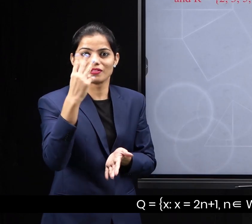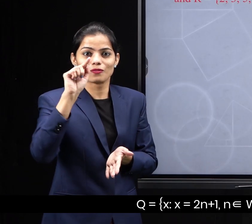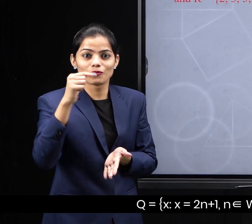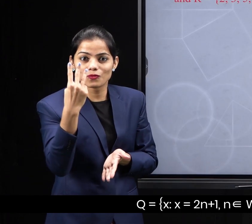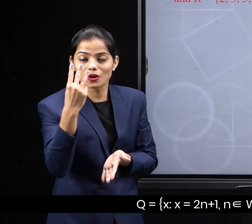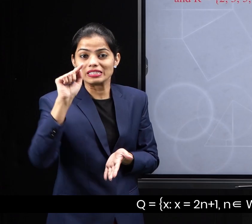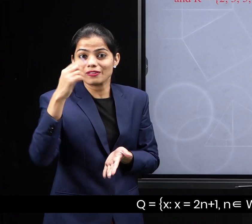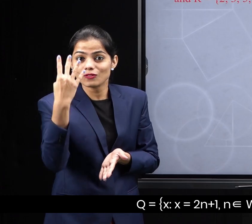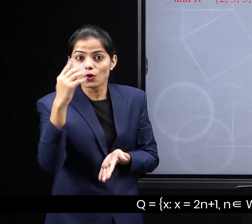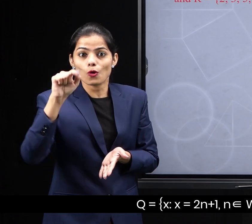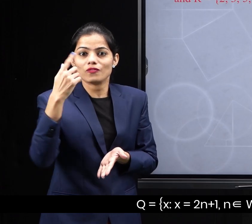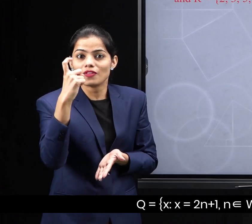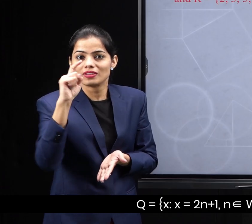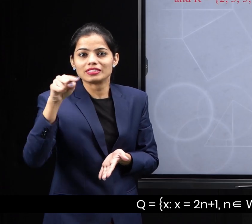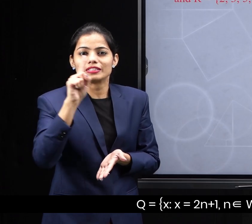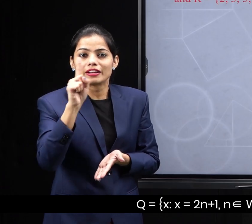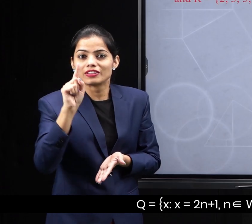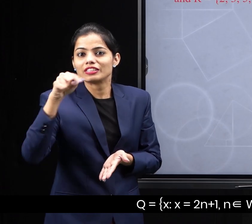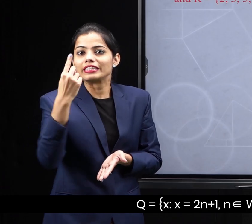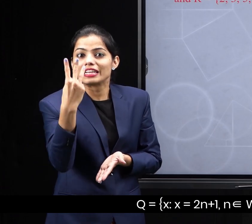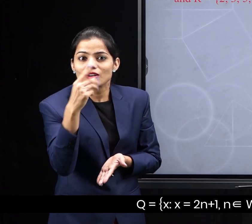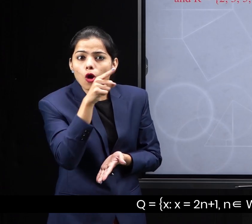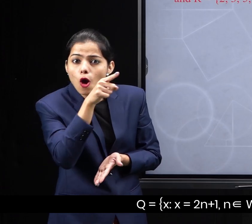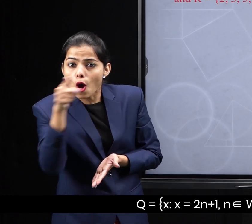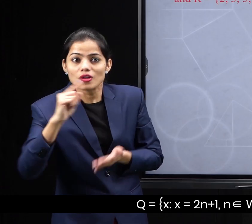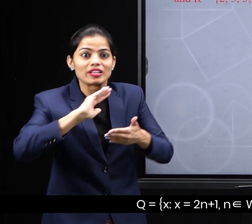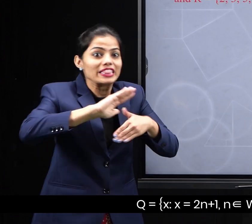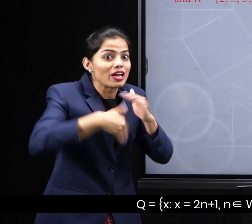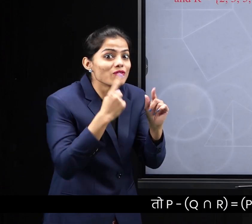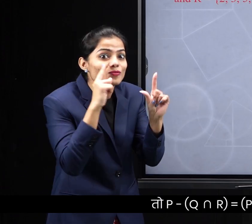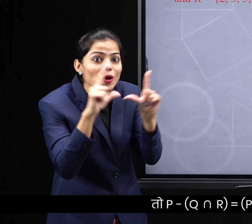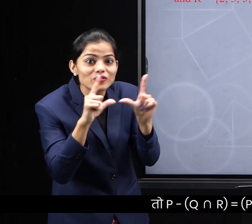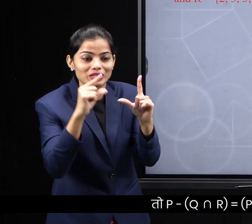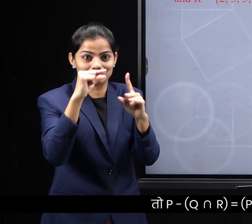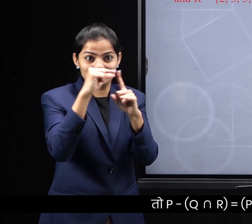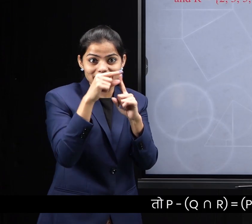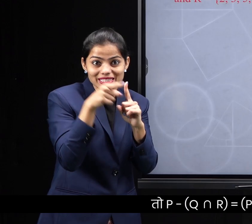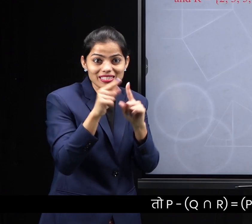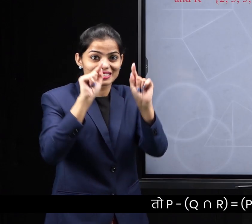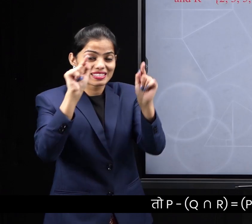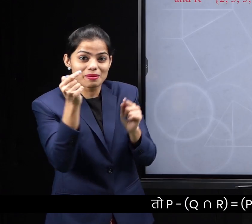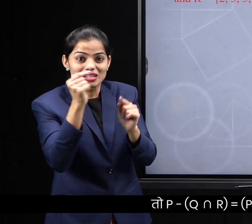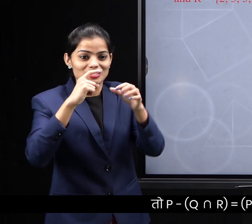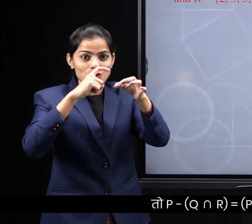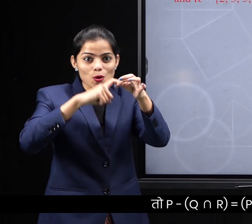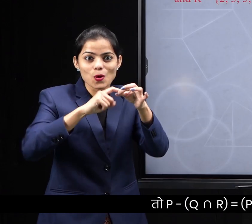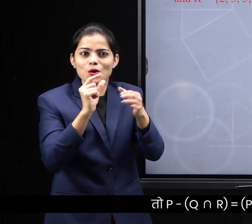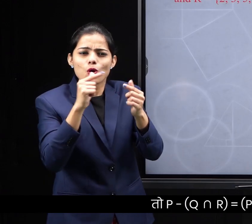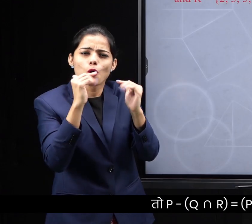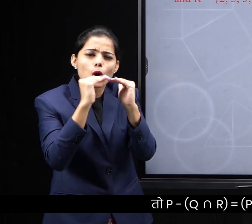equals to 2, 3, 5, 7, 11 and 13 है, तो P minus Q intersection R is equals to